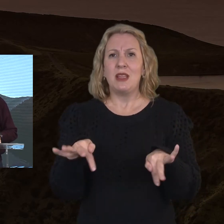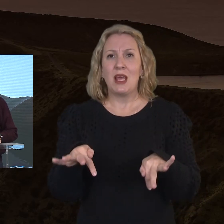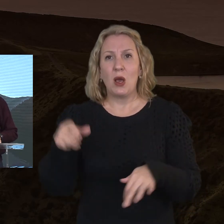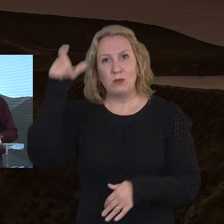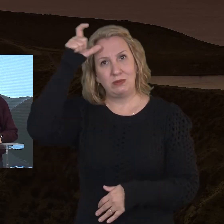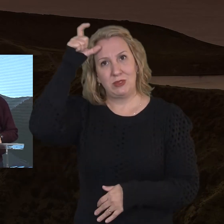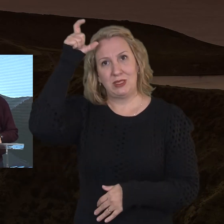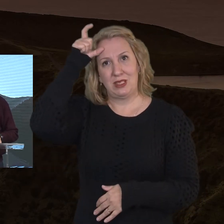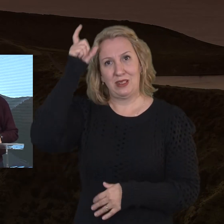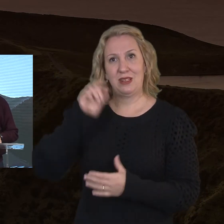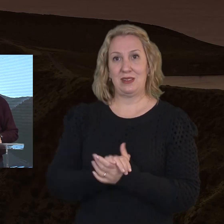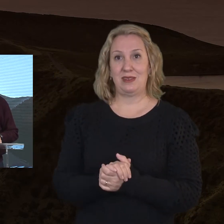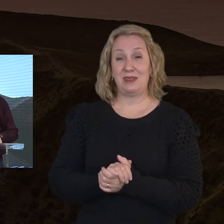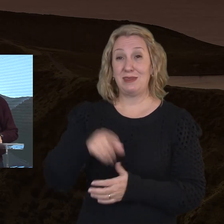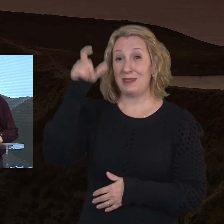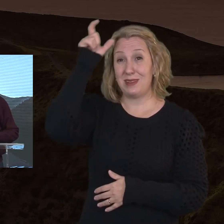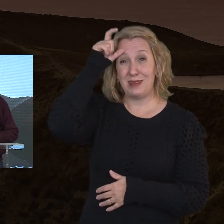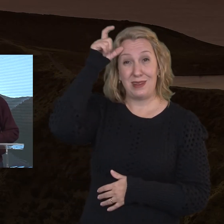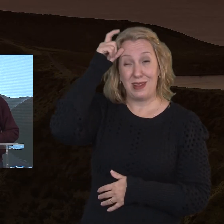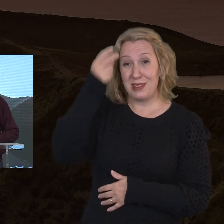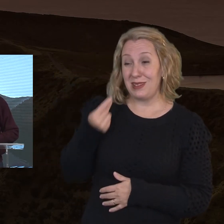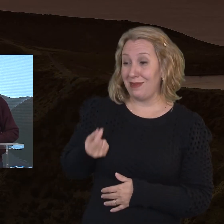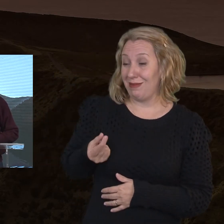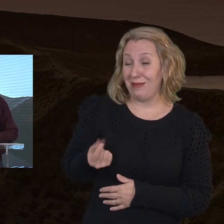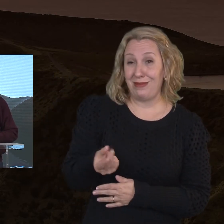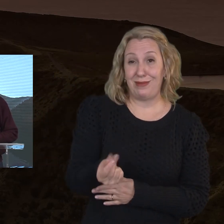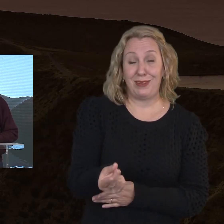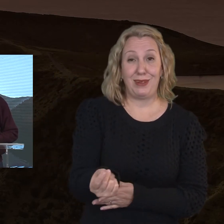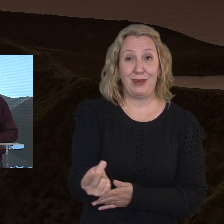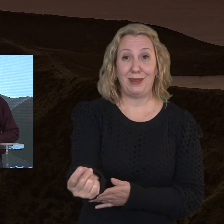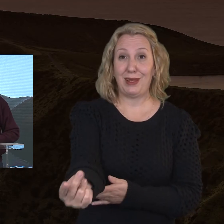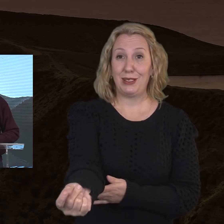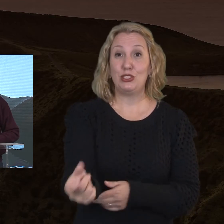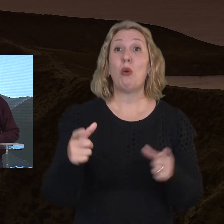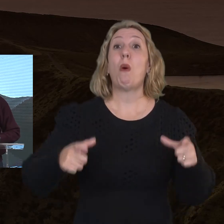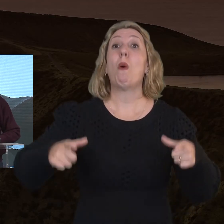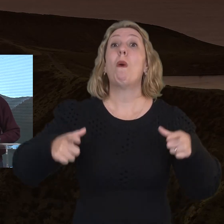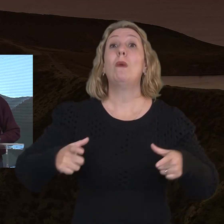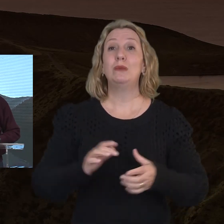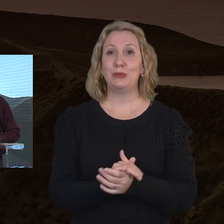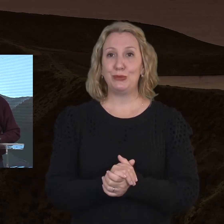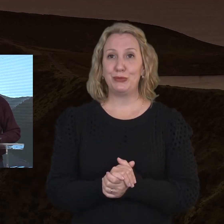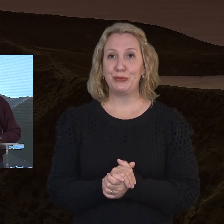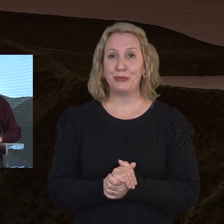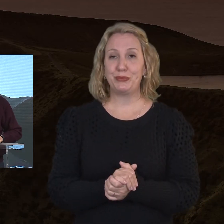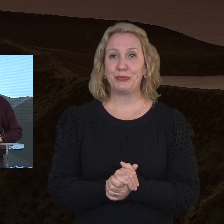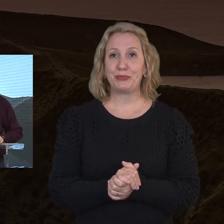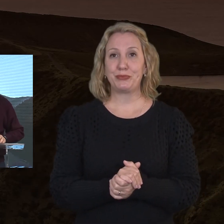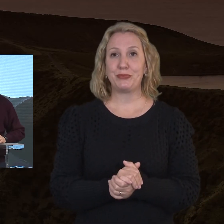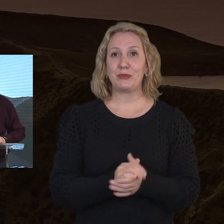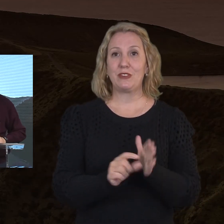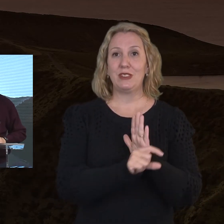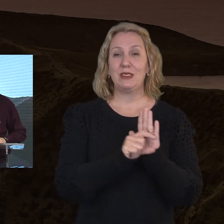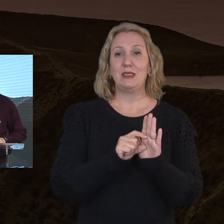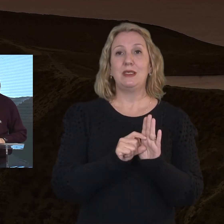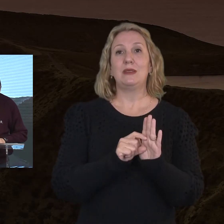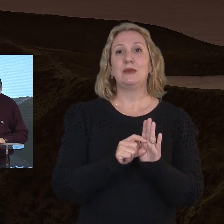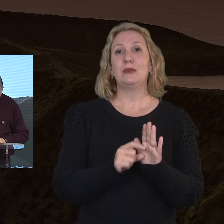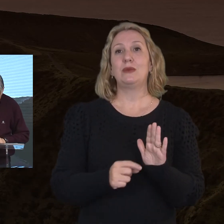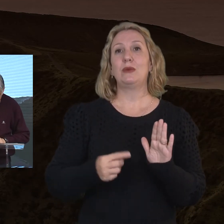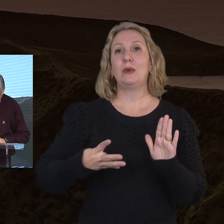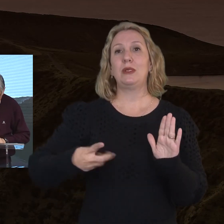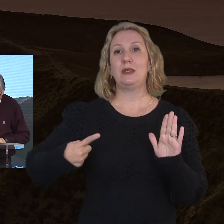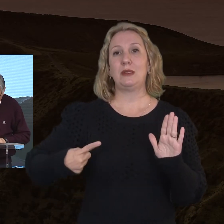vai passar a eternidade onde ele vai cumprir a pena dele 25 41